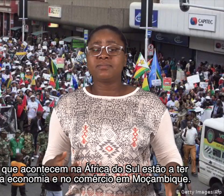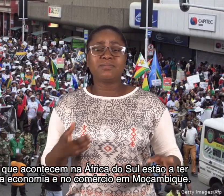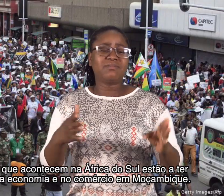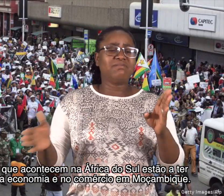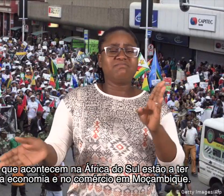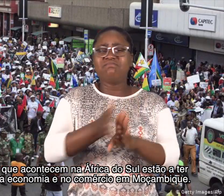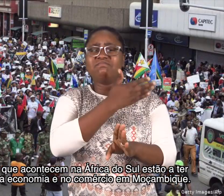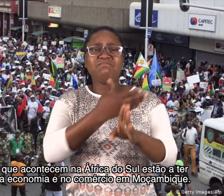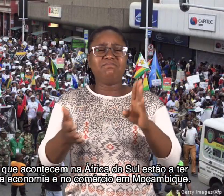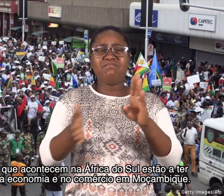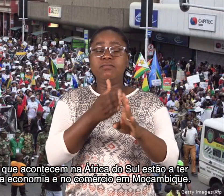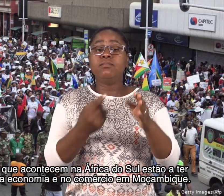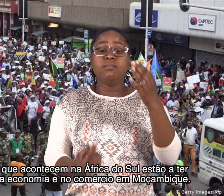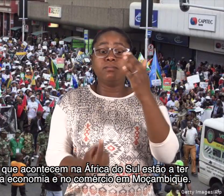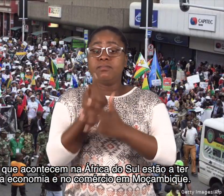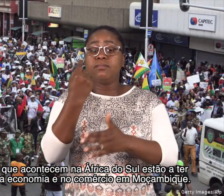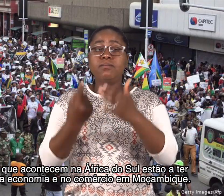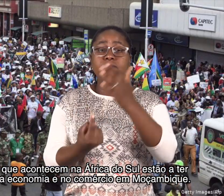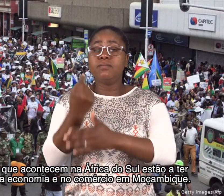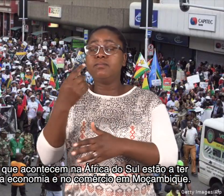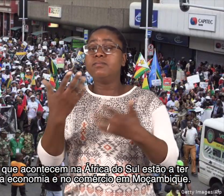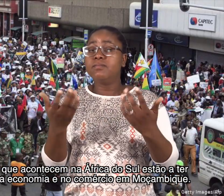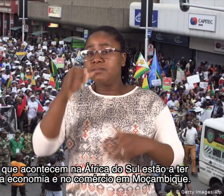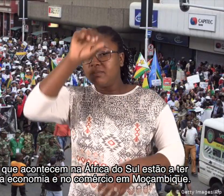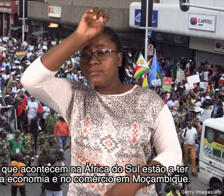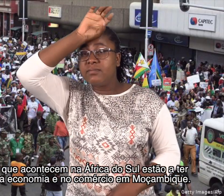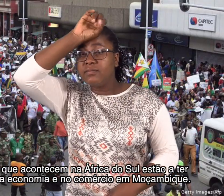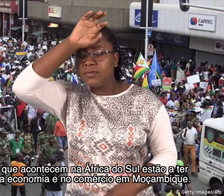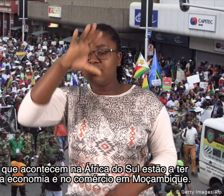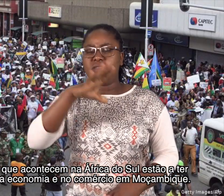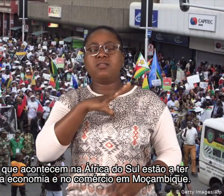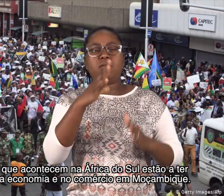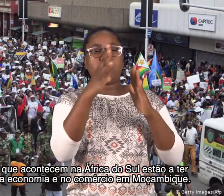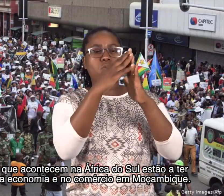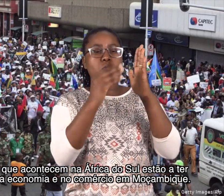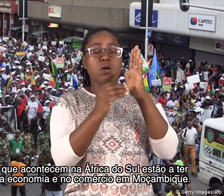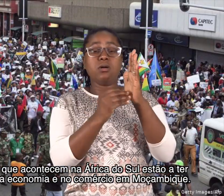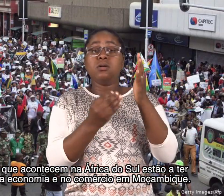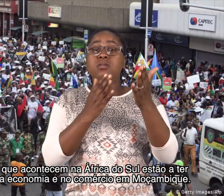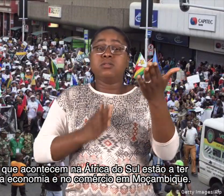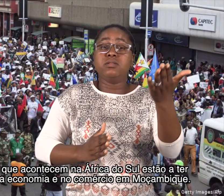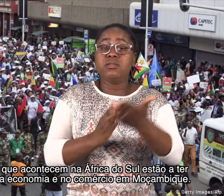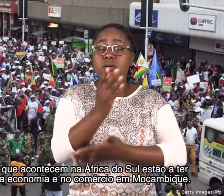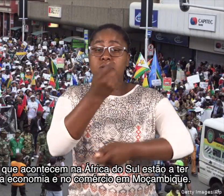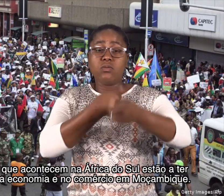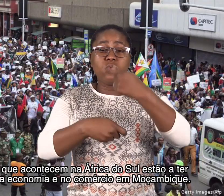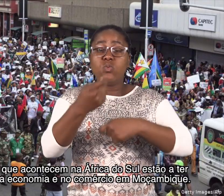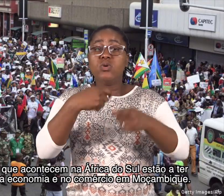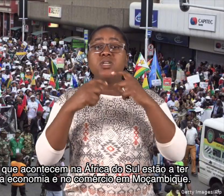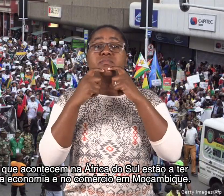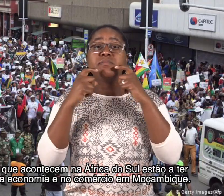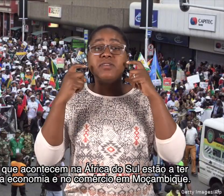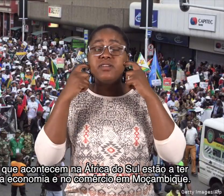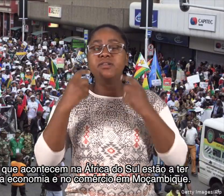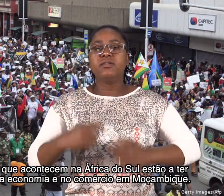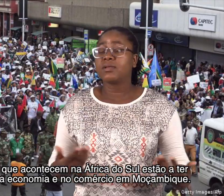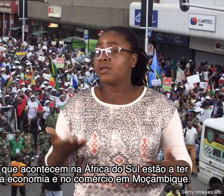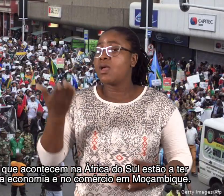Os atos xenófobos que acontecem na África do Sul estão a ter um impacto direto na economia e no comércio em Moçambique.